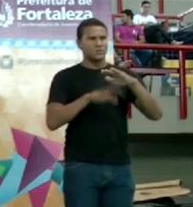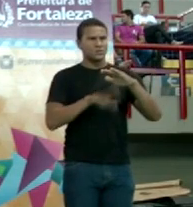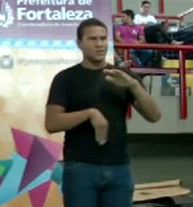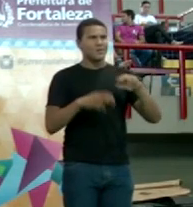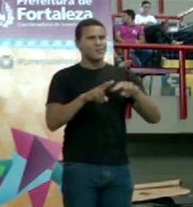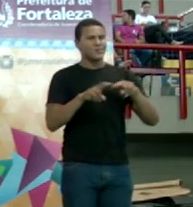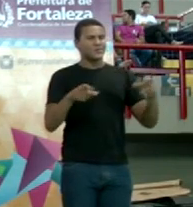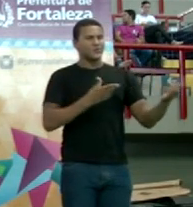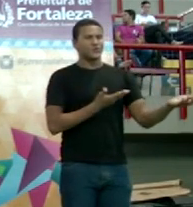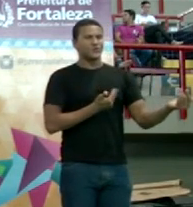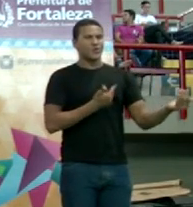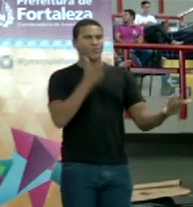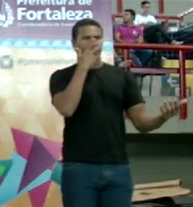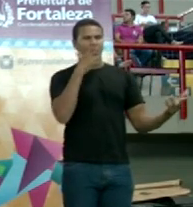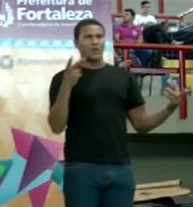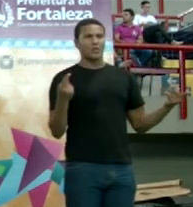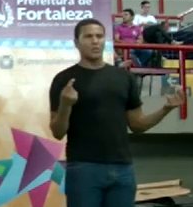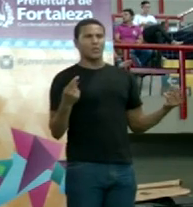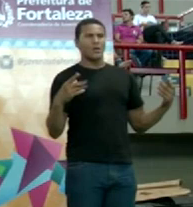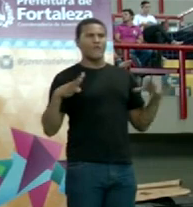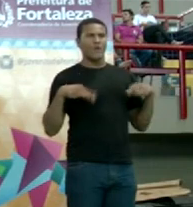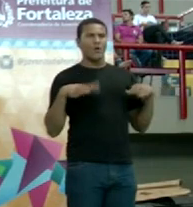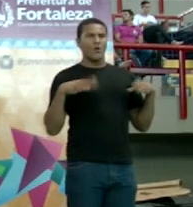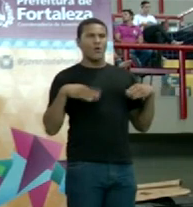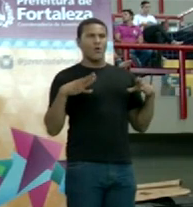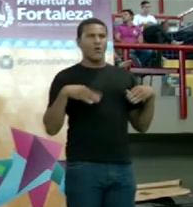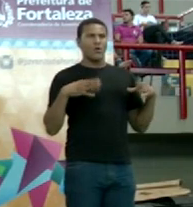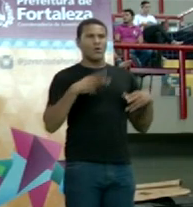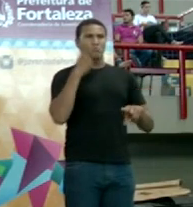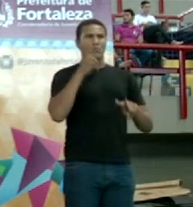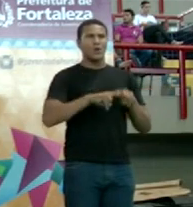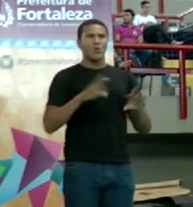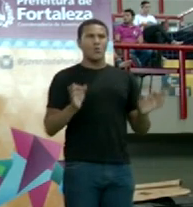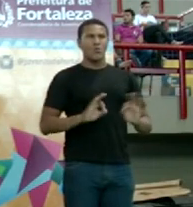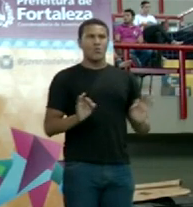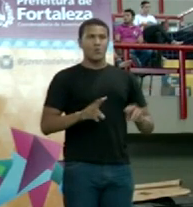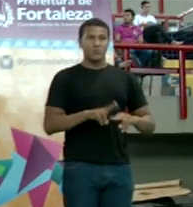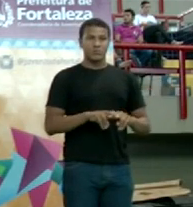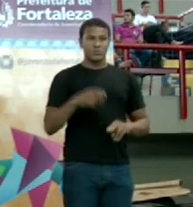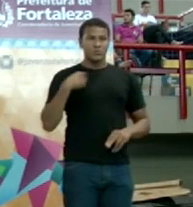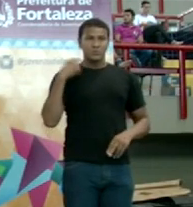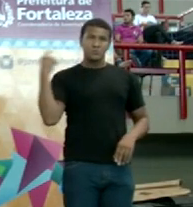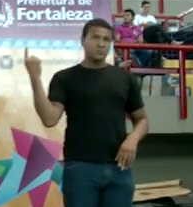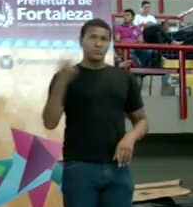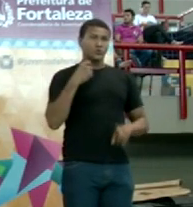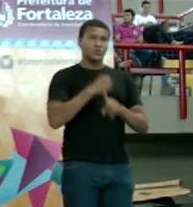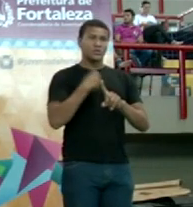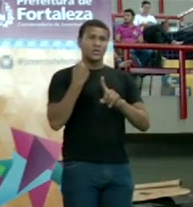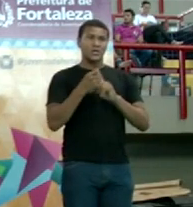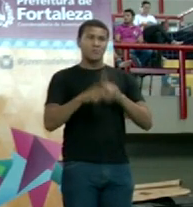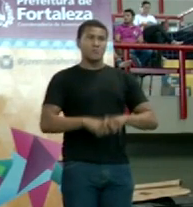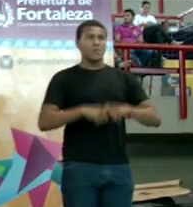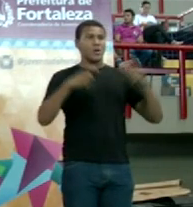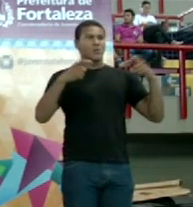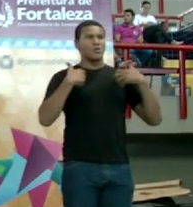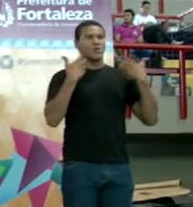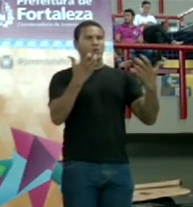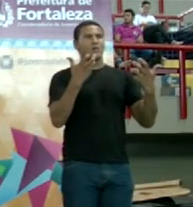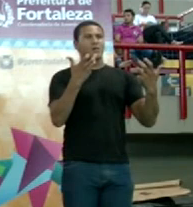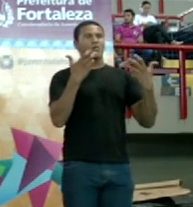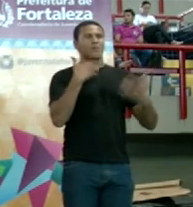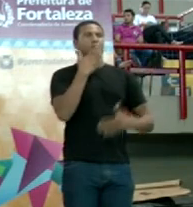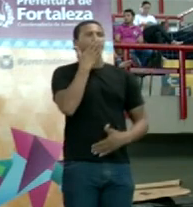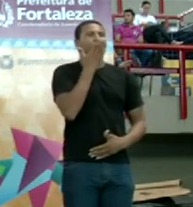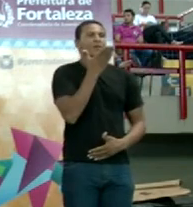ficam impunes. Por esse motivo, grande parte da sociedade é a favor da redução da maioridade penal. No entanto,